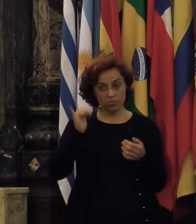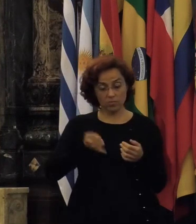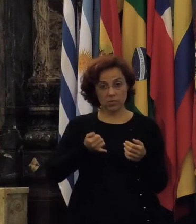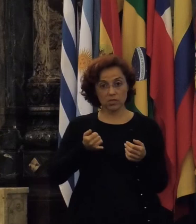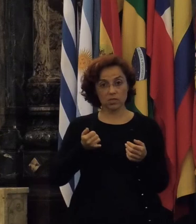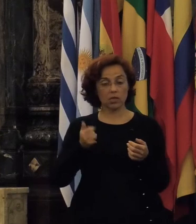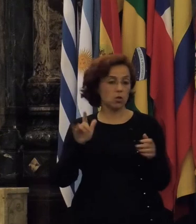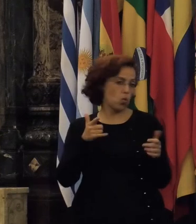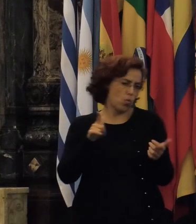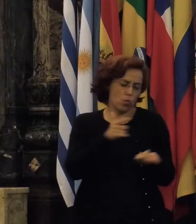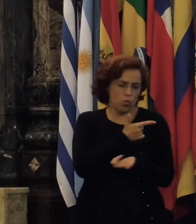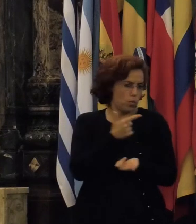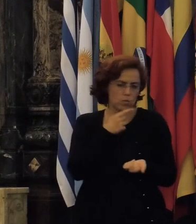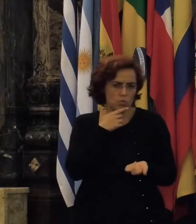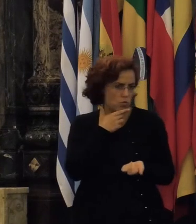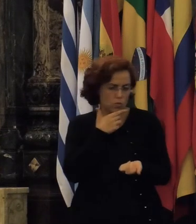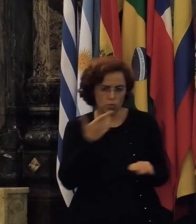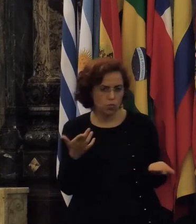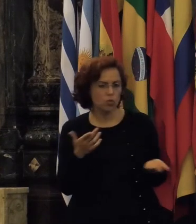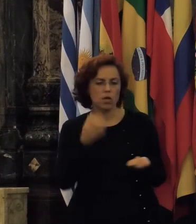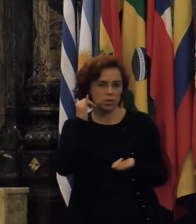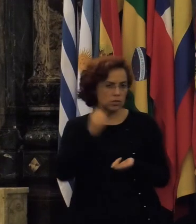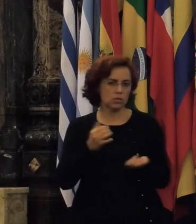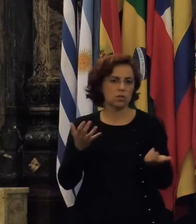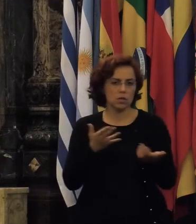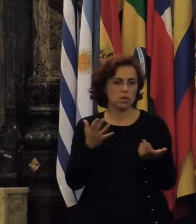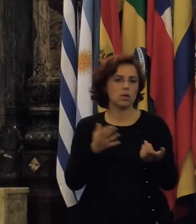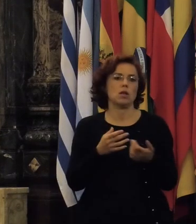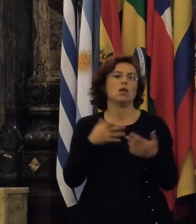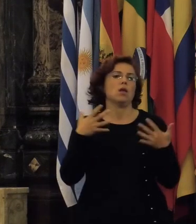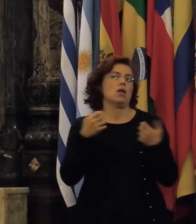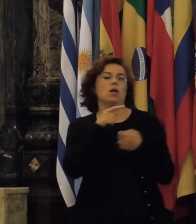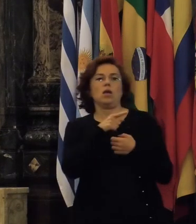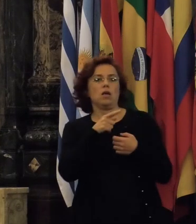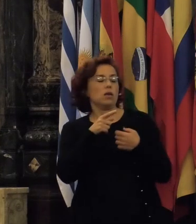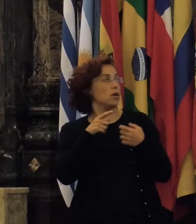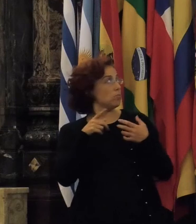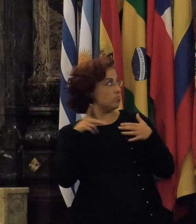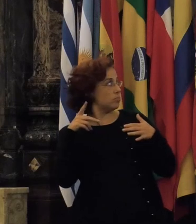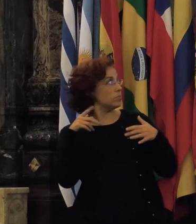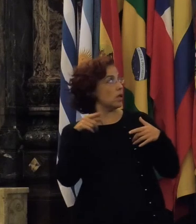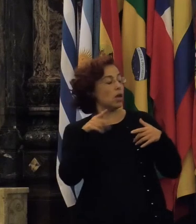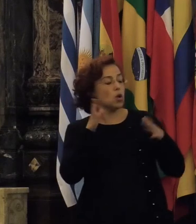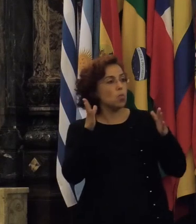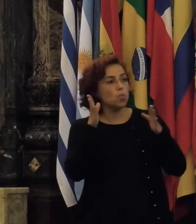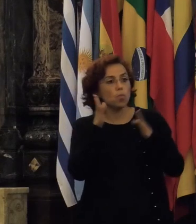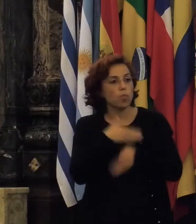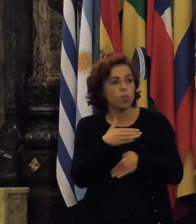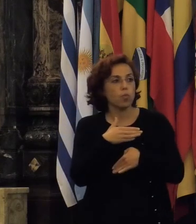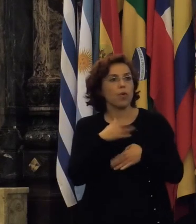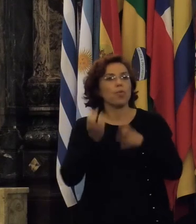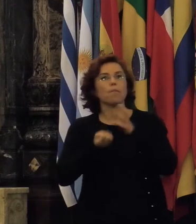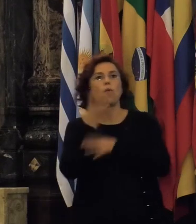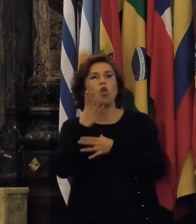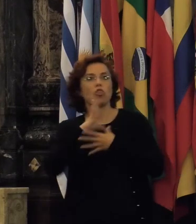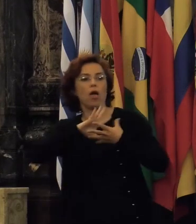Ya no tengo dudas en que es contemporánea. Es disruptiva. No puede estar a la moda,